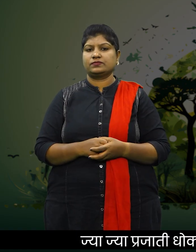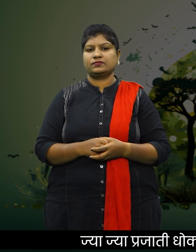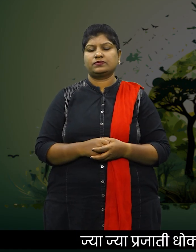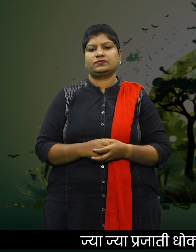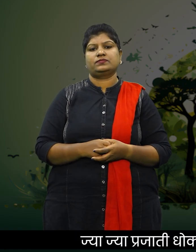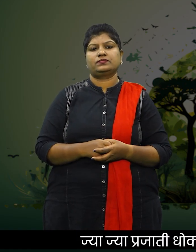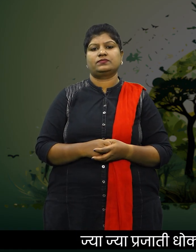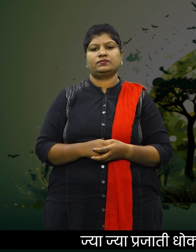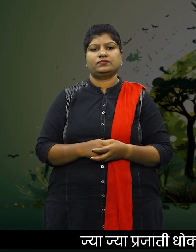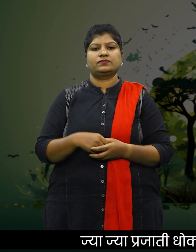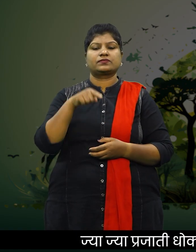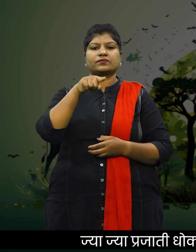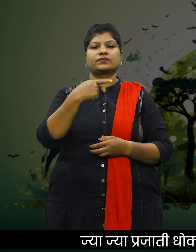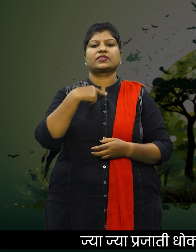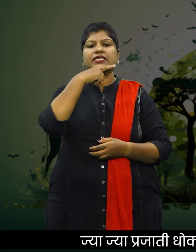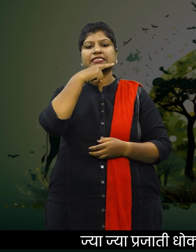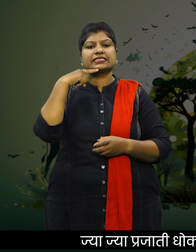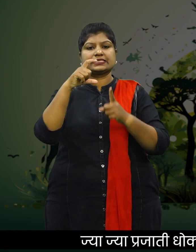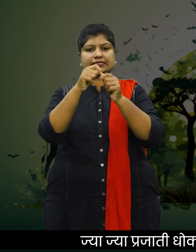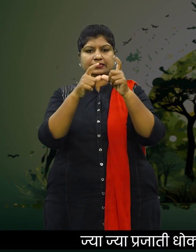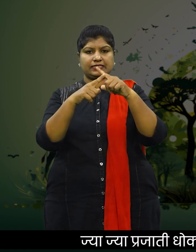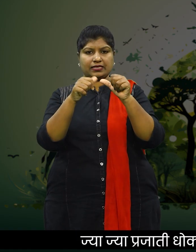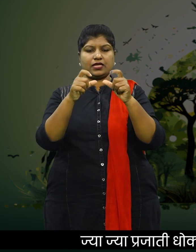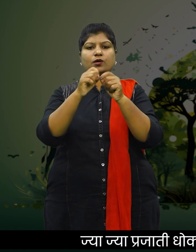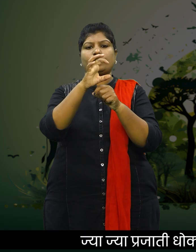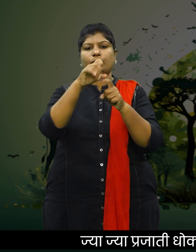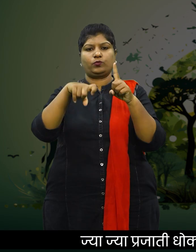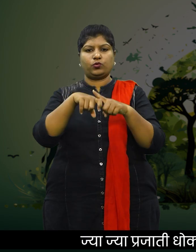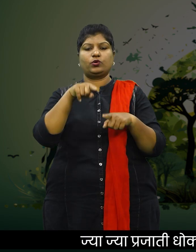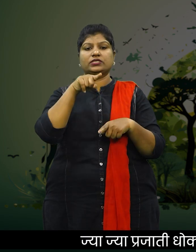ज्या प्रजाती धोक्यात आहेत आणि संरक्षित करायच्या आहेत